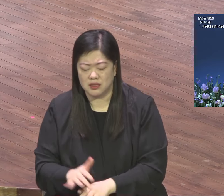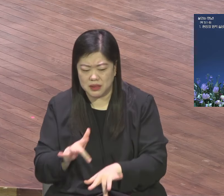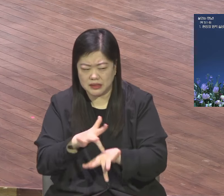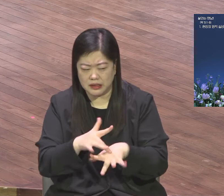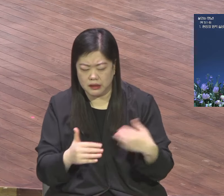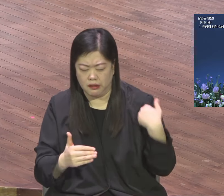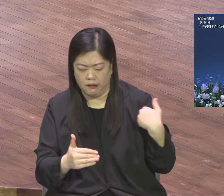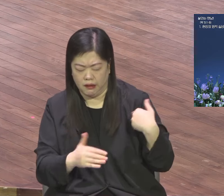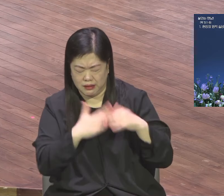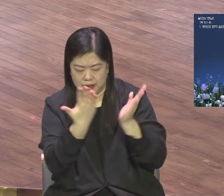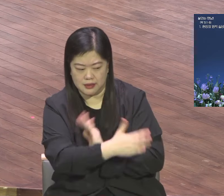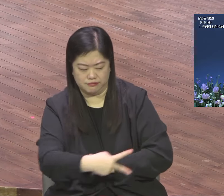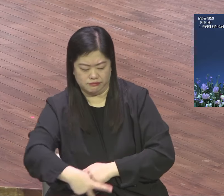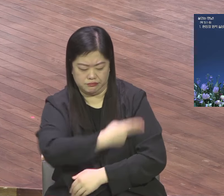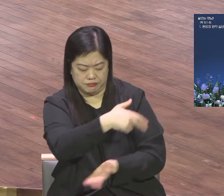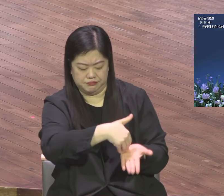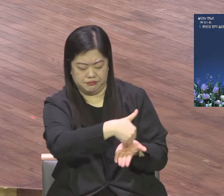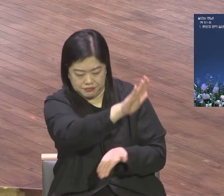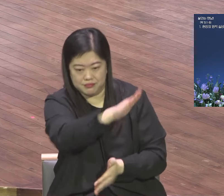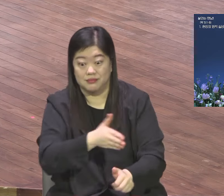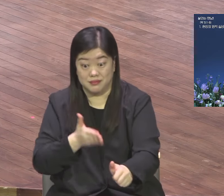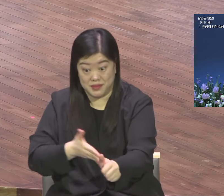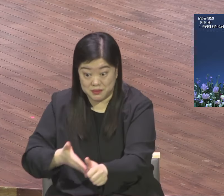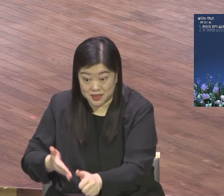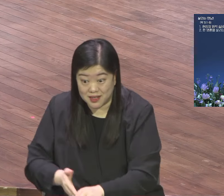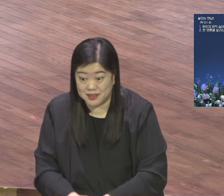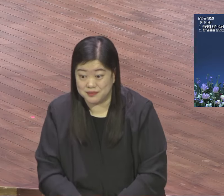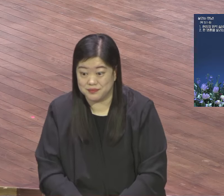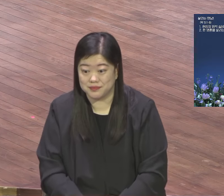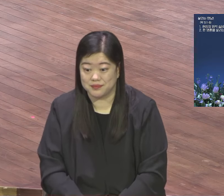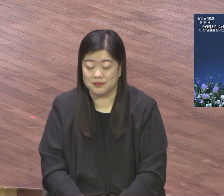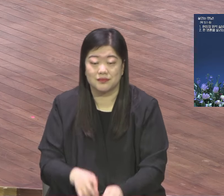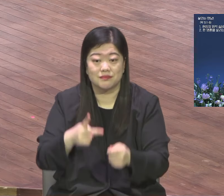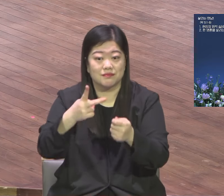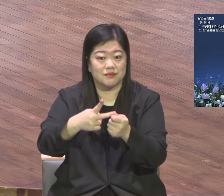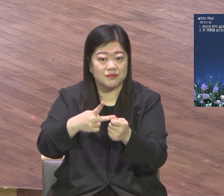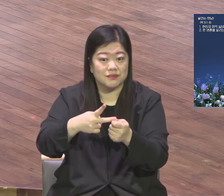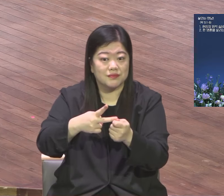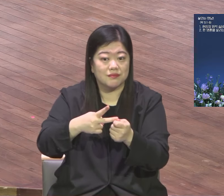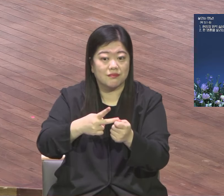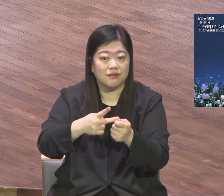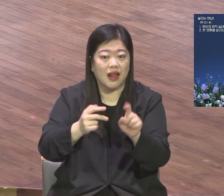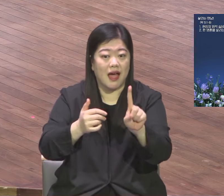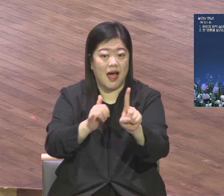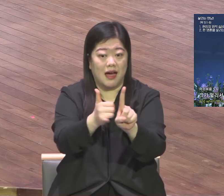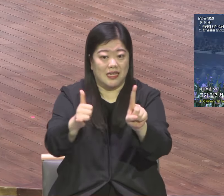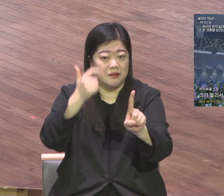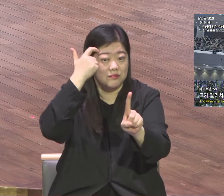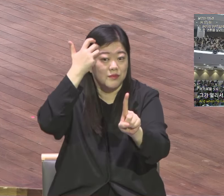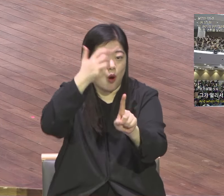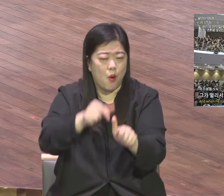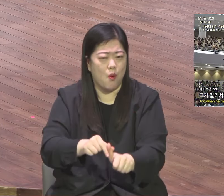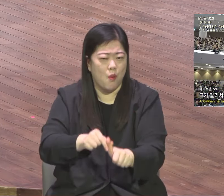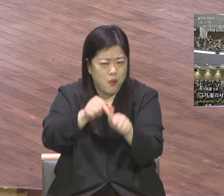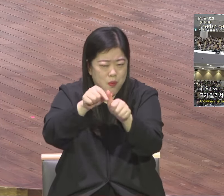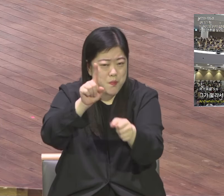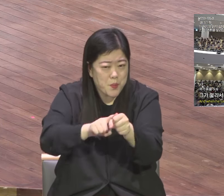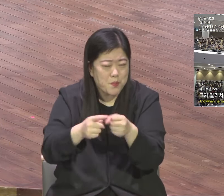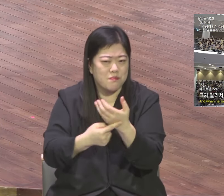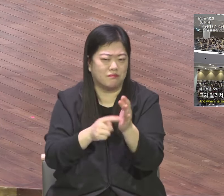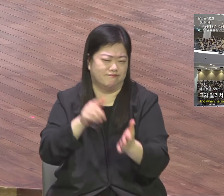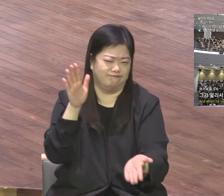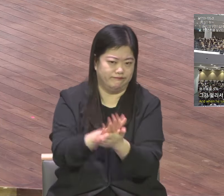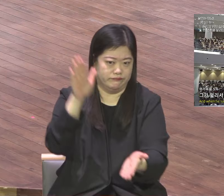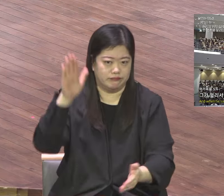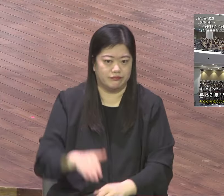되시기를 주님으로 축복합니다. 둘째로 한 영혼을 살리는 열정입니다. 6절 봅니다. 그가 멀리서 예수를